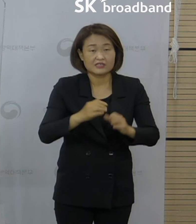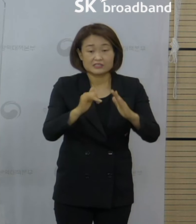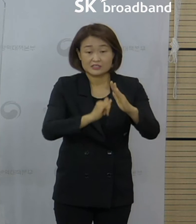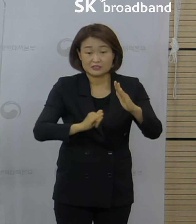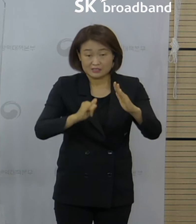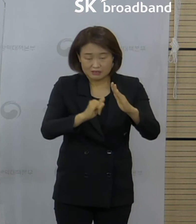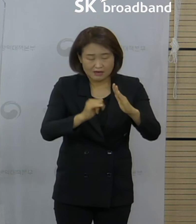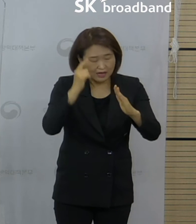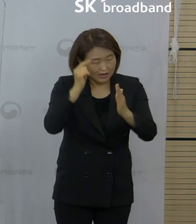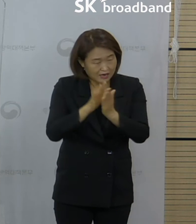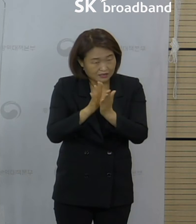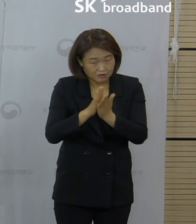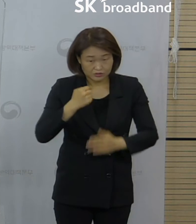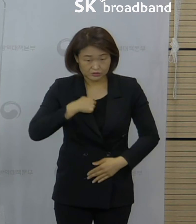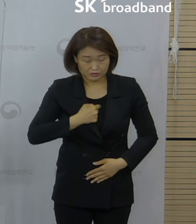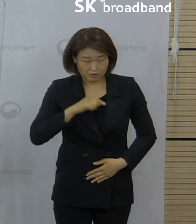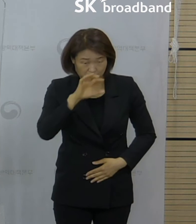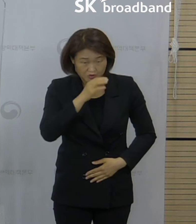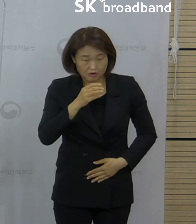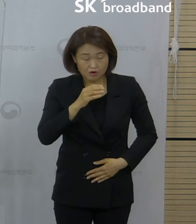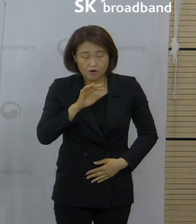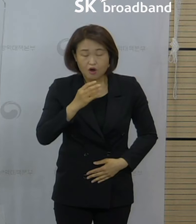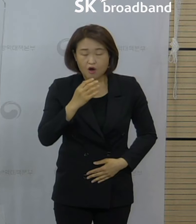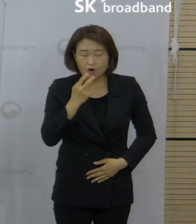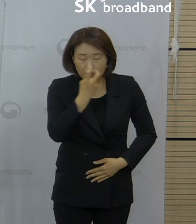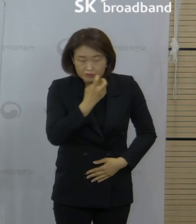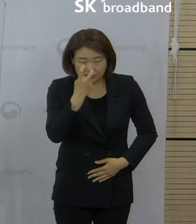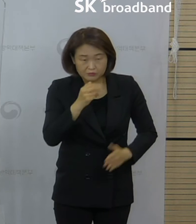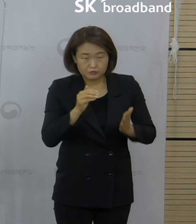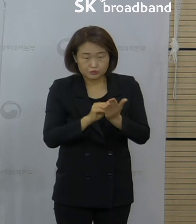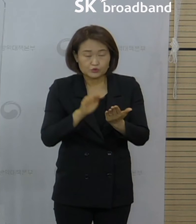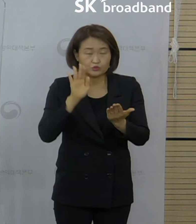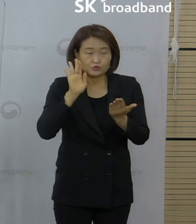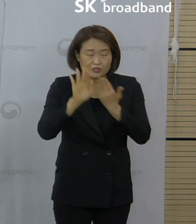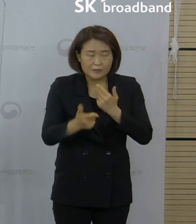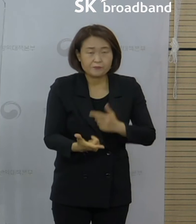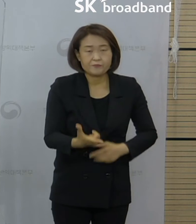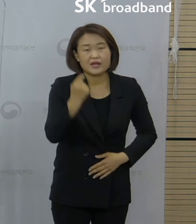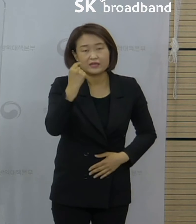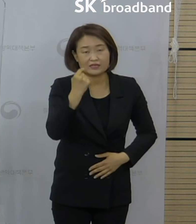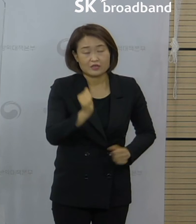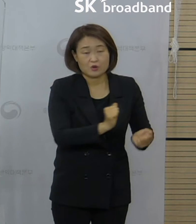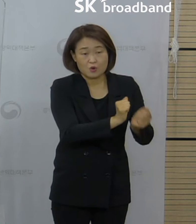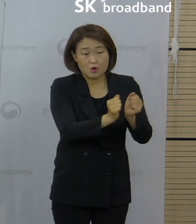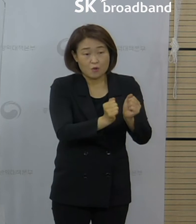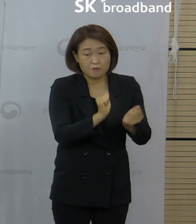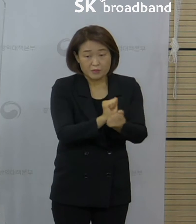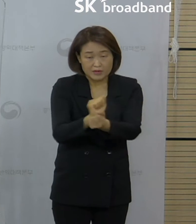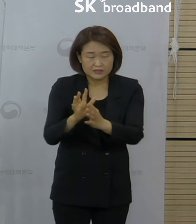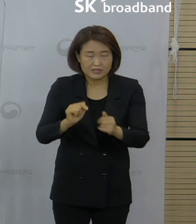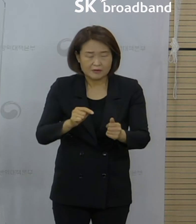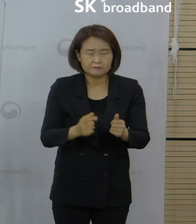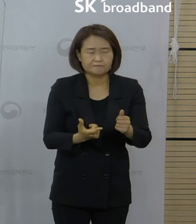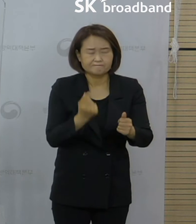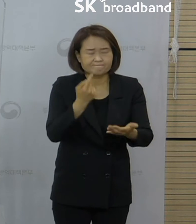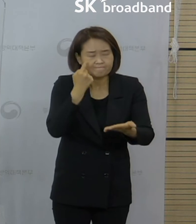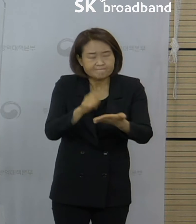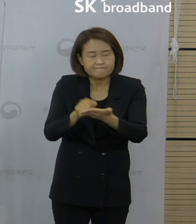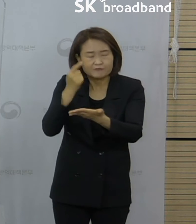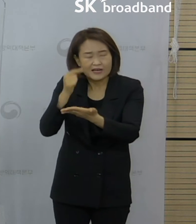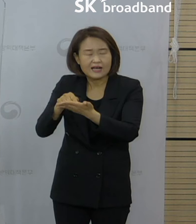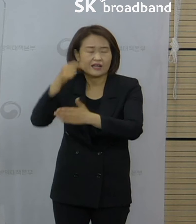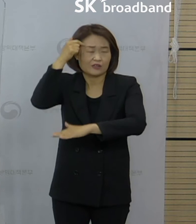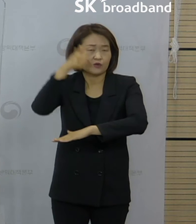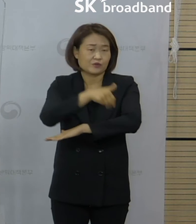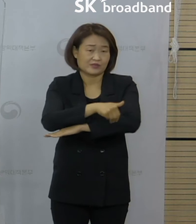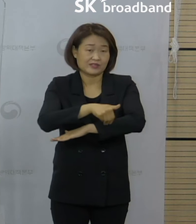방안도 조속한 시일 내에 논의하고 찾도록 그렇게 하겠습니다. 더군다나 말씀드린